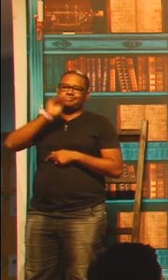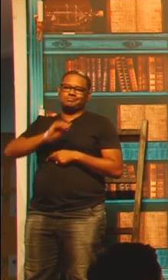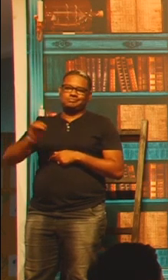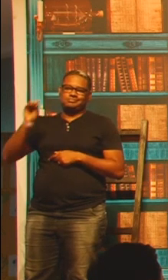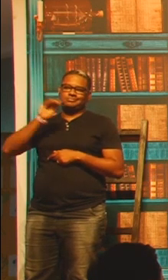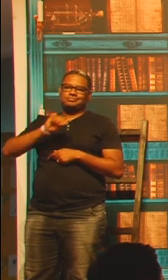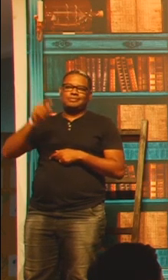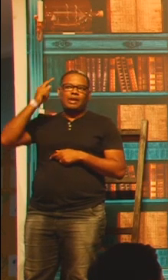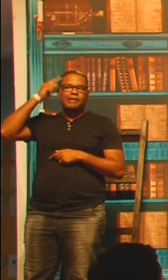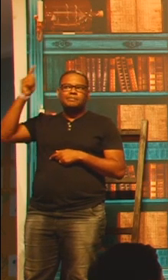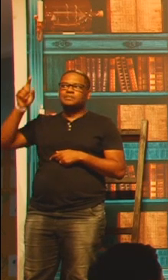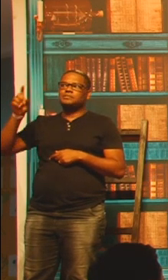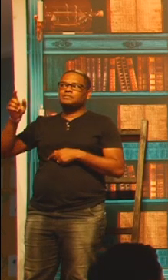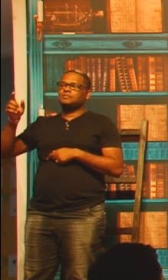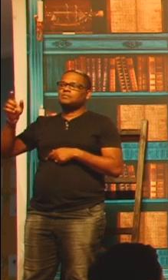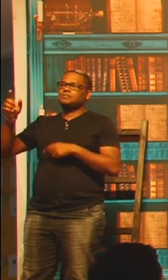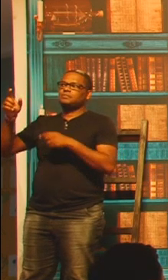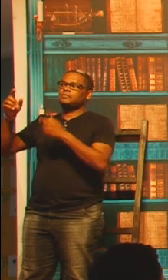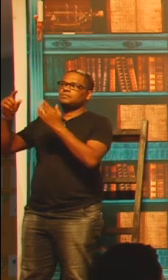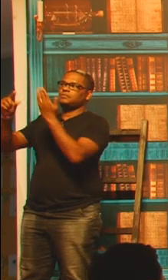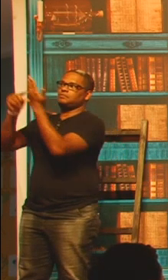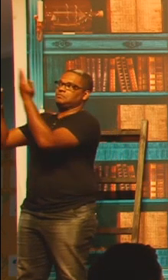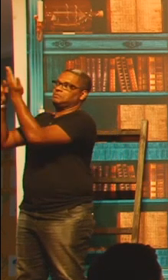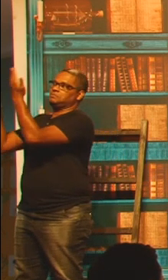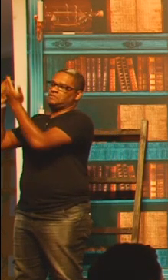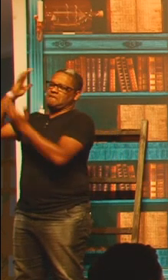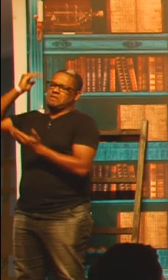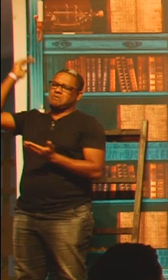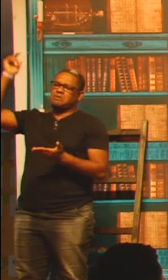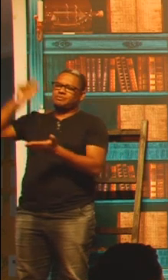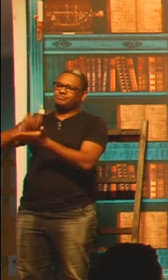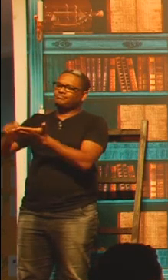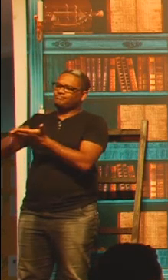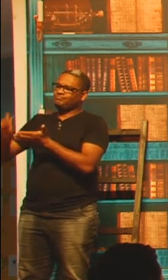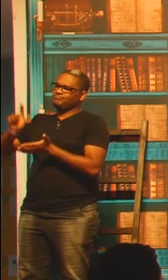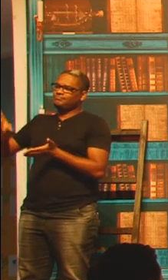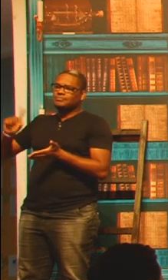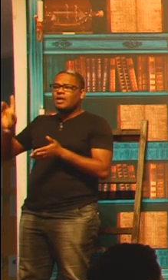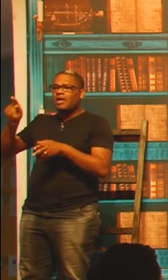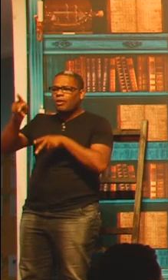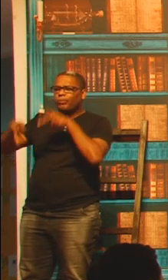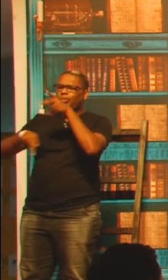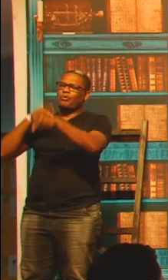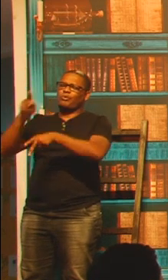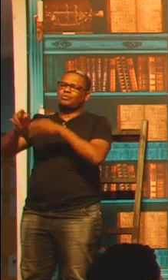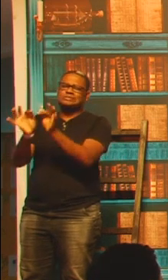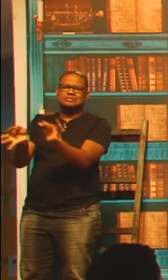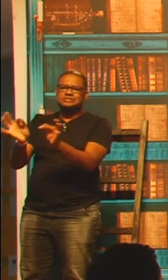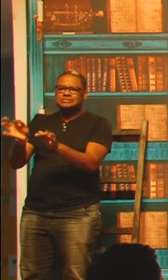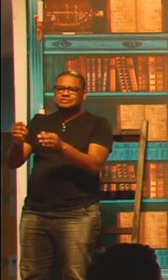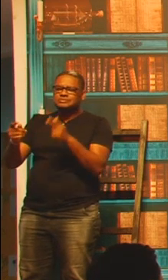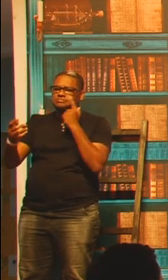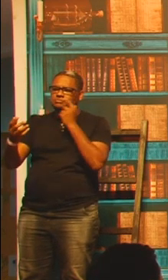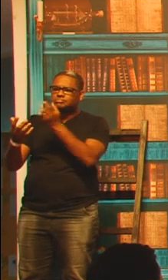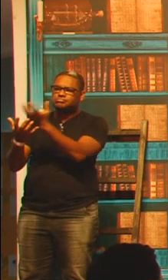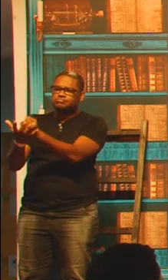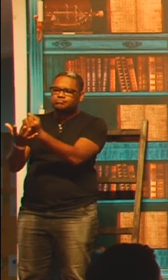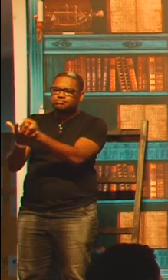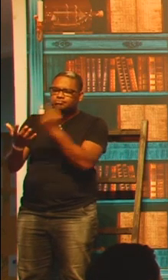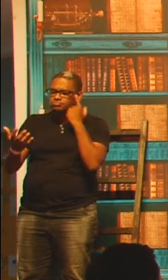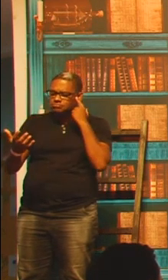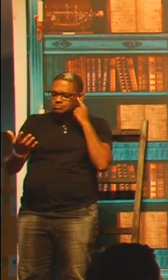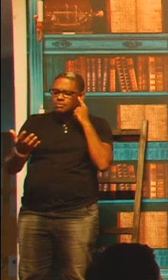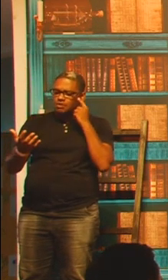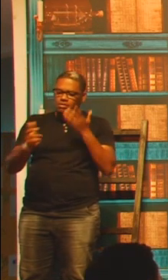veio dos grandes mestres da literatura, veio do povo mesmo, é a oralidade, é o povo falando.